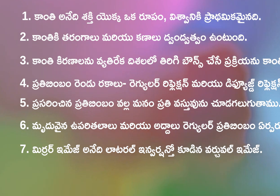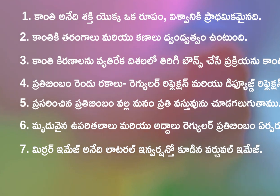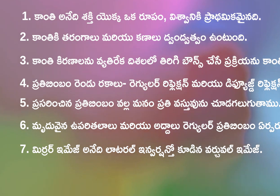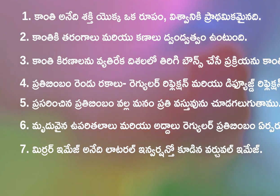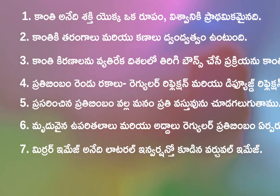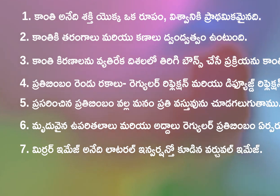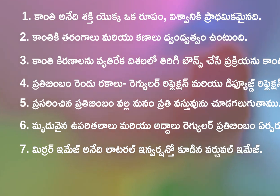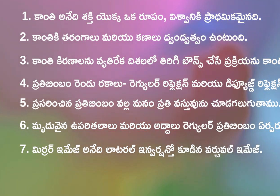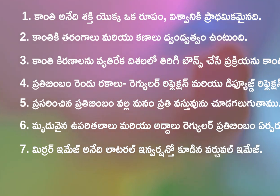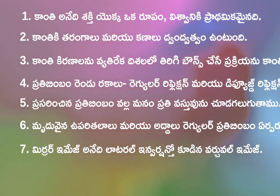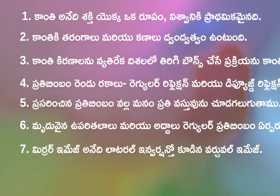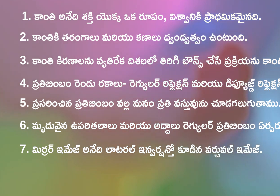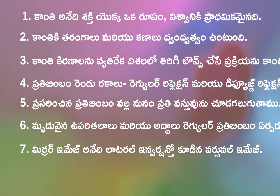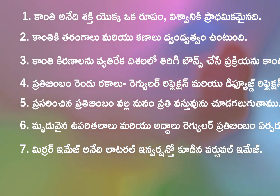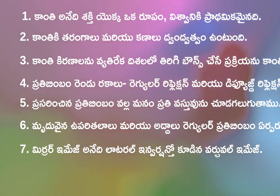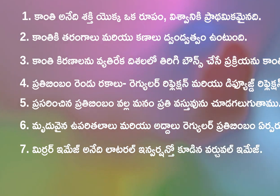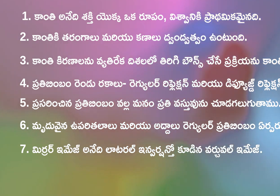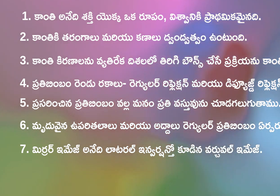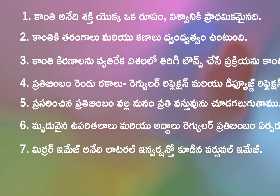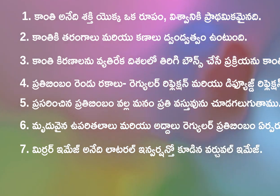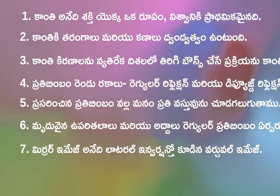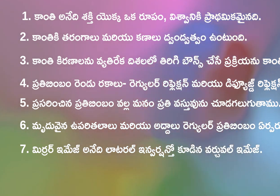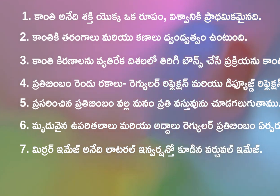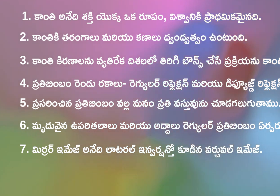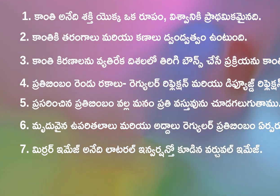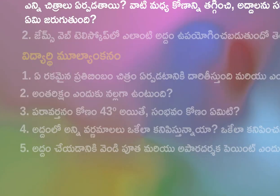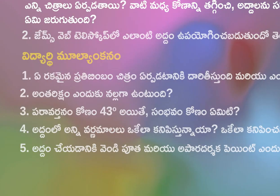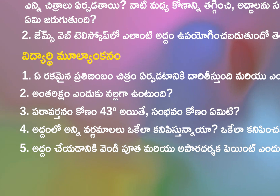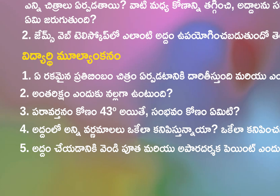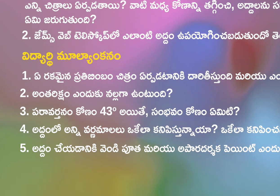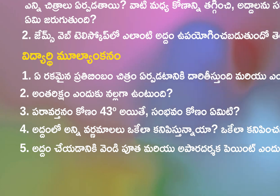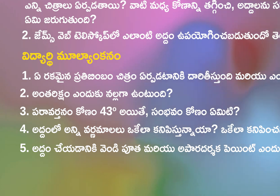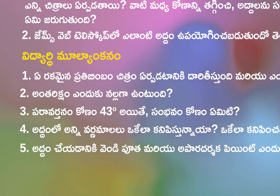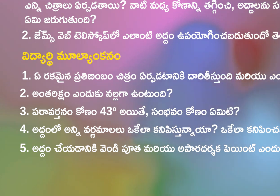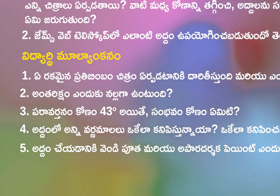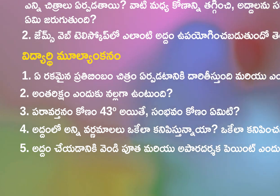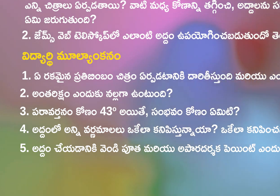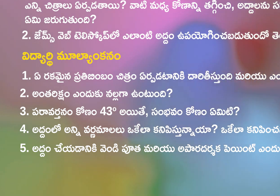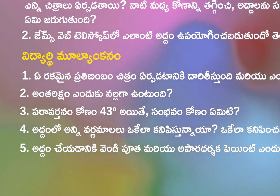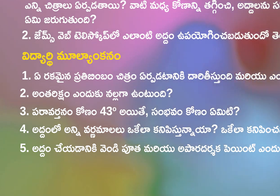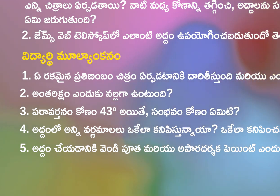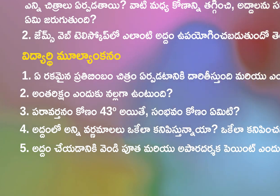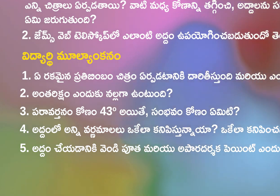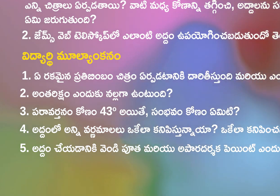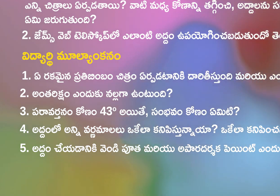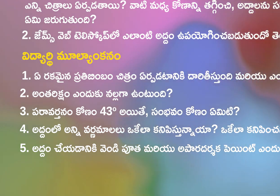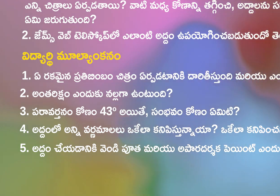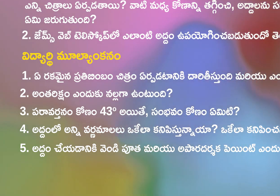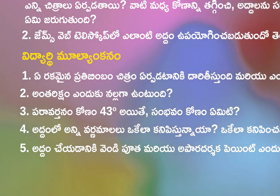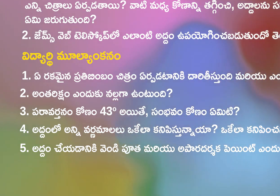పార్శ్వ విలోమంతో కూడిన వర్చువల్ ఇమేజ్. కార్యాచరణ: 1. ఇన్ఫినిట్ రిఫ్లెక్టర్.